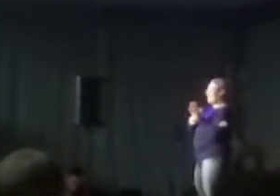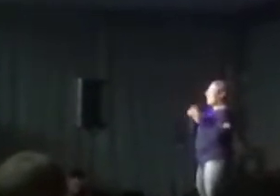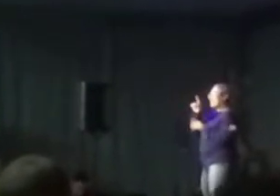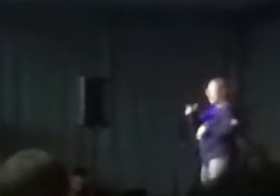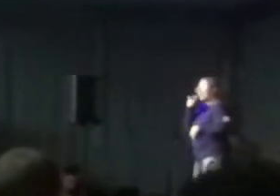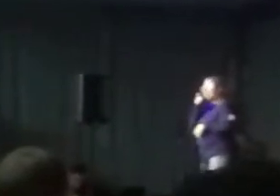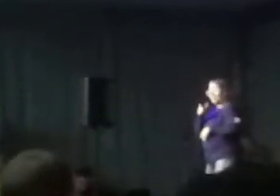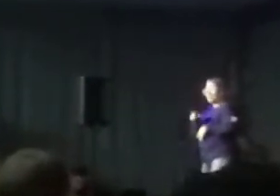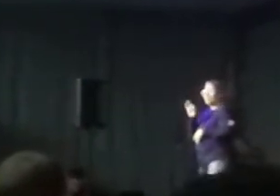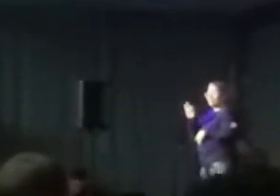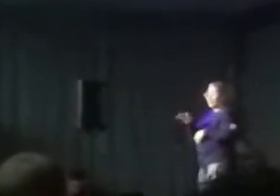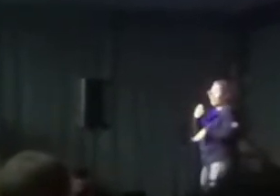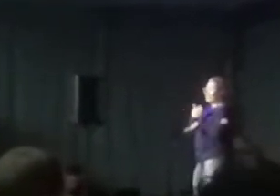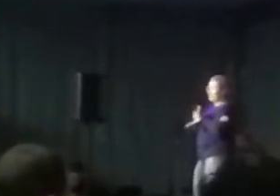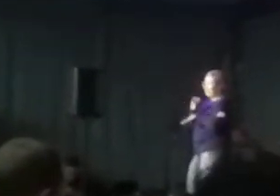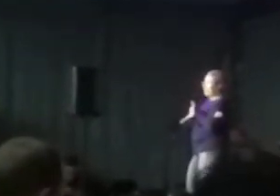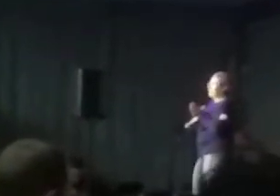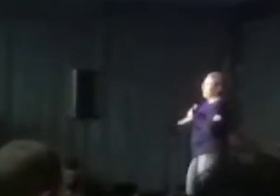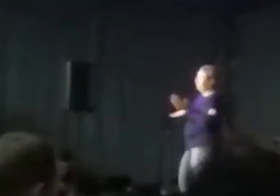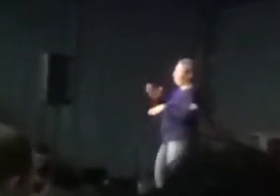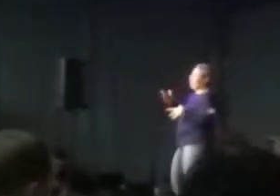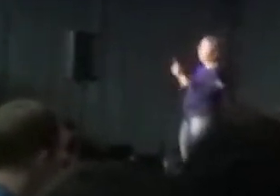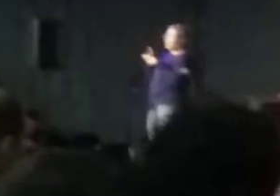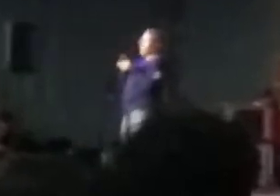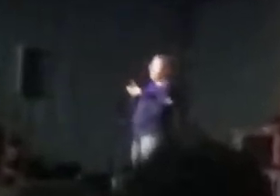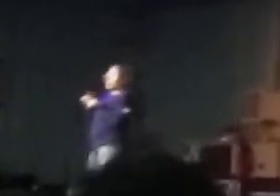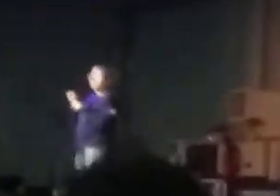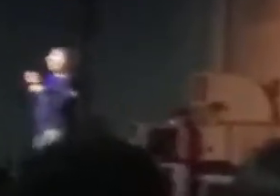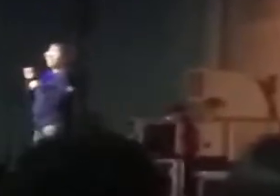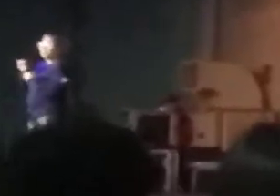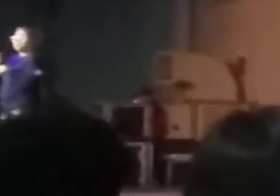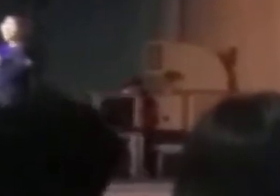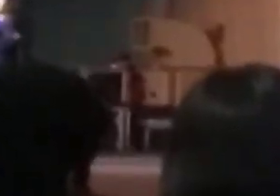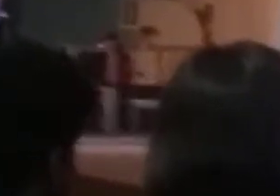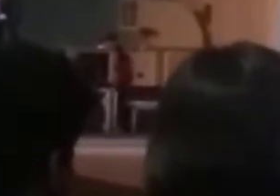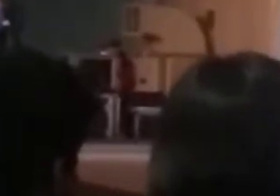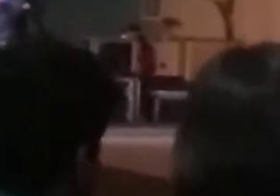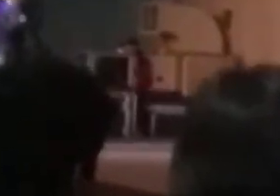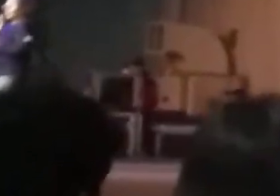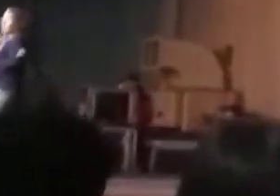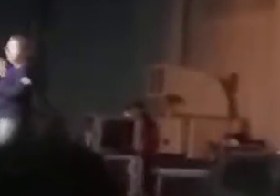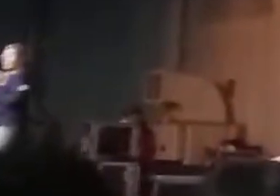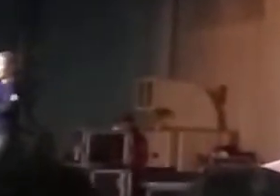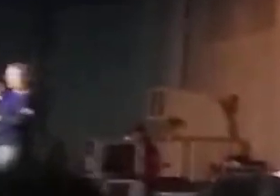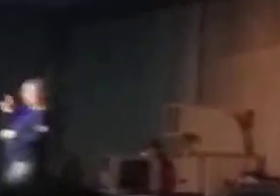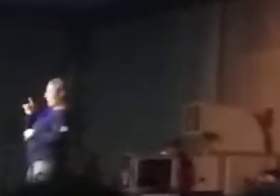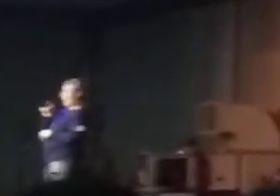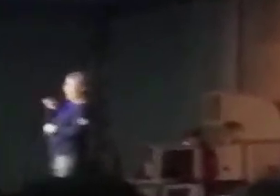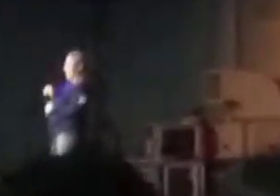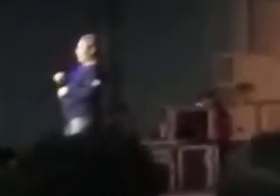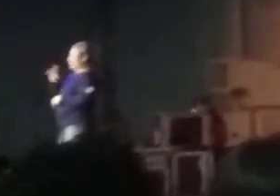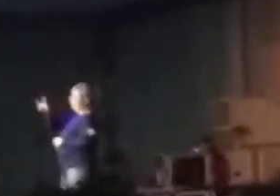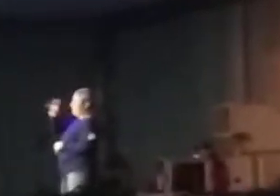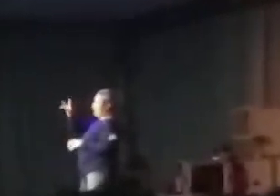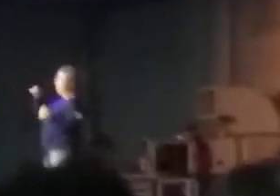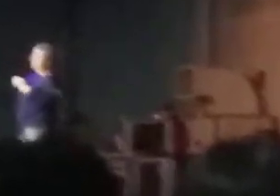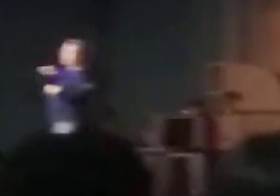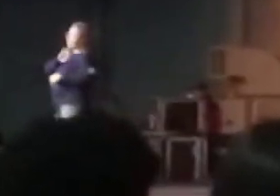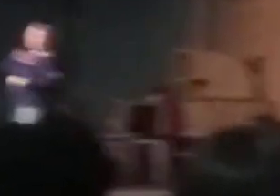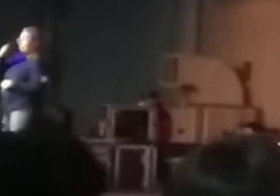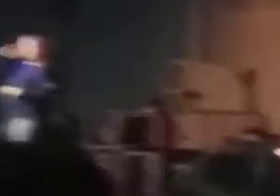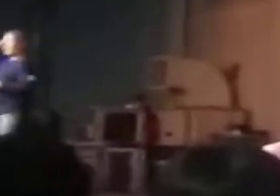muito interessante, esse treinamento que é dado. E os policiais lá, não é como aqui, que existe uma polícia